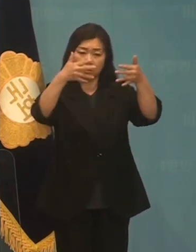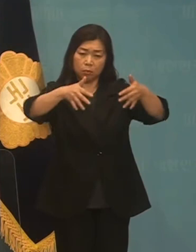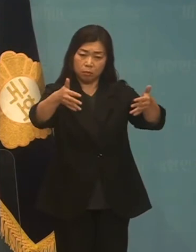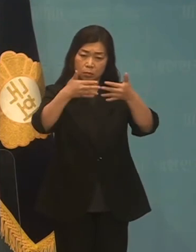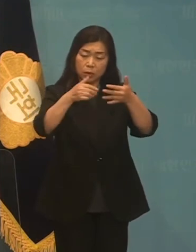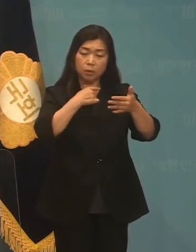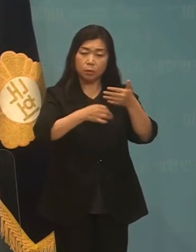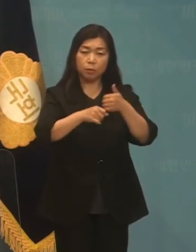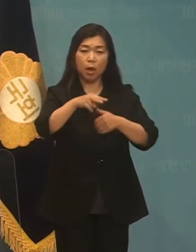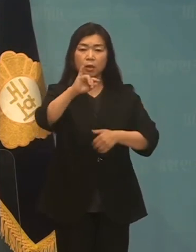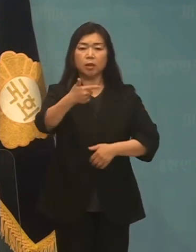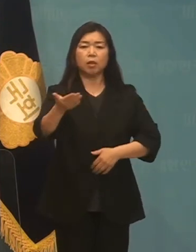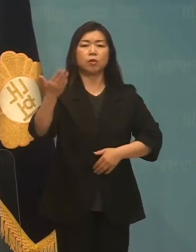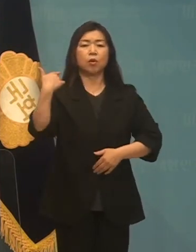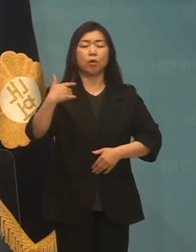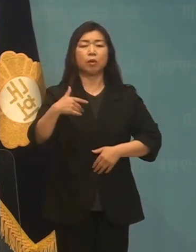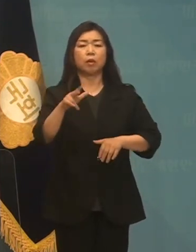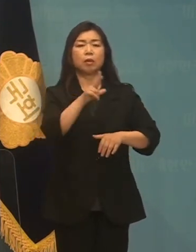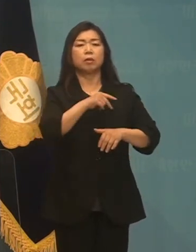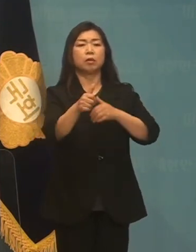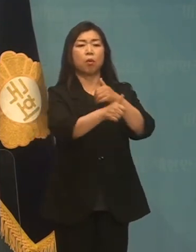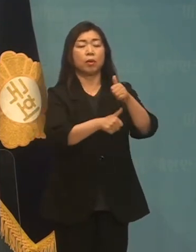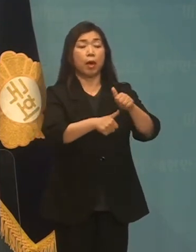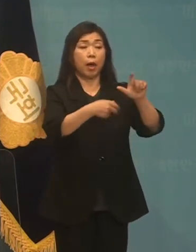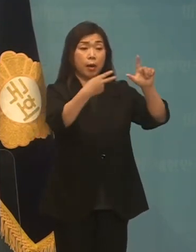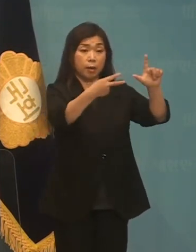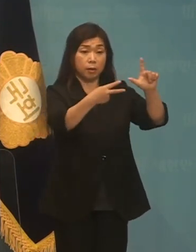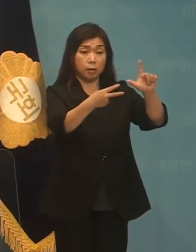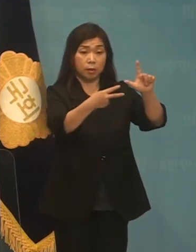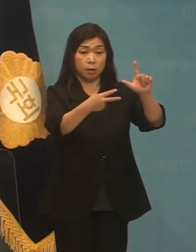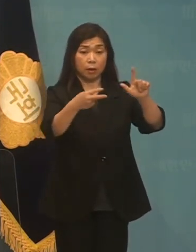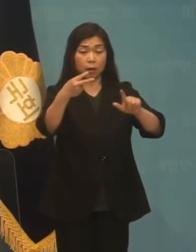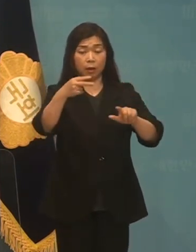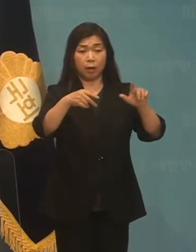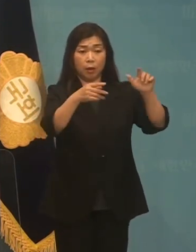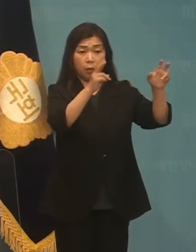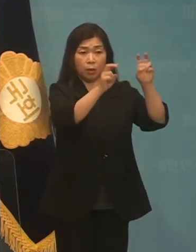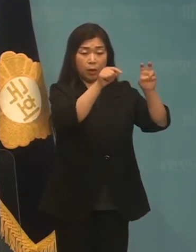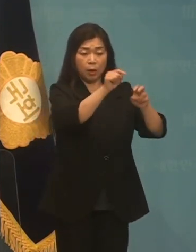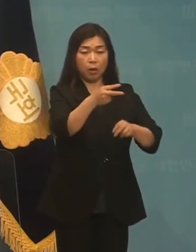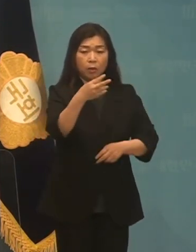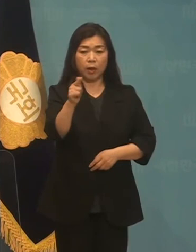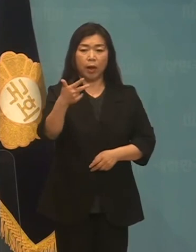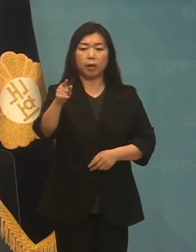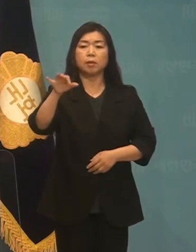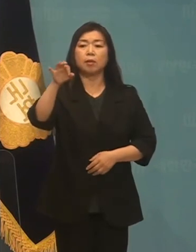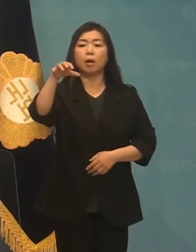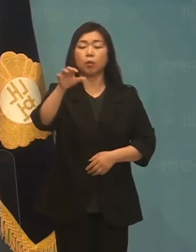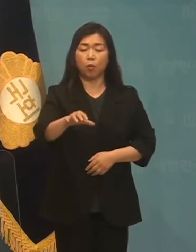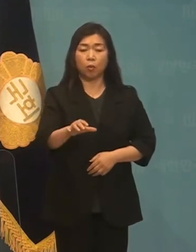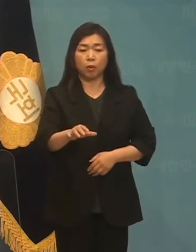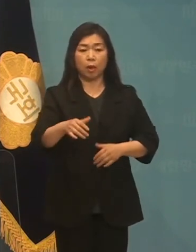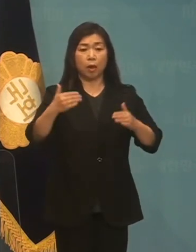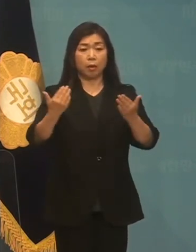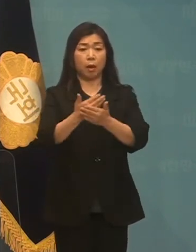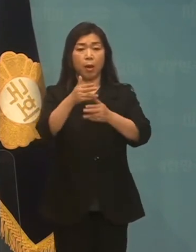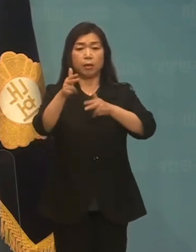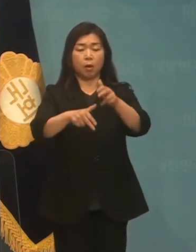전 의원의 LH의 대장동 공영개발사업 진행을